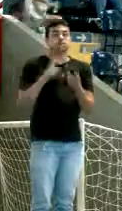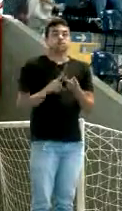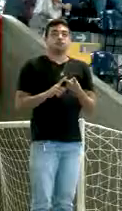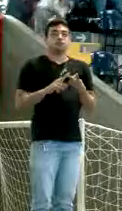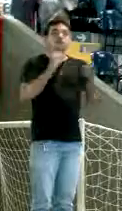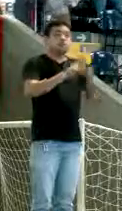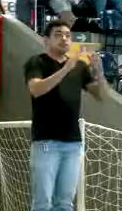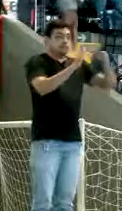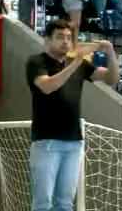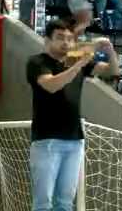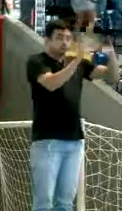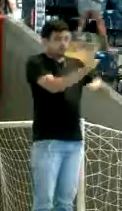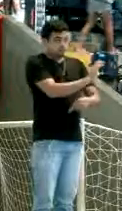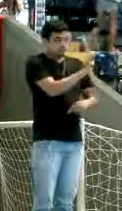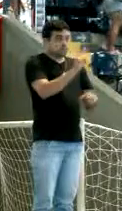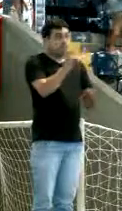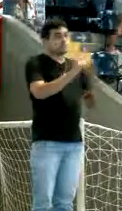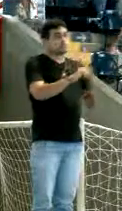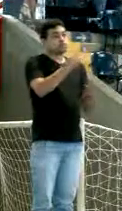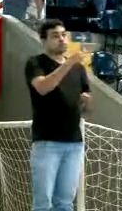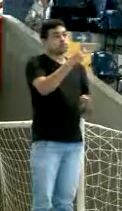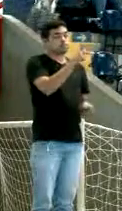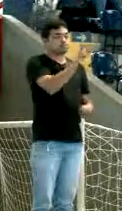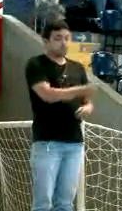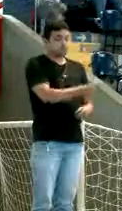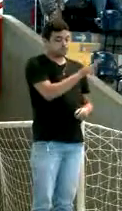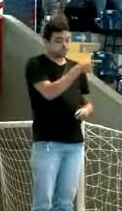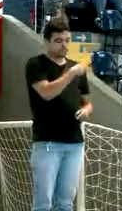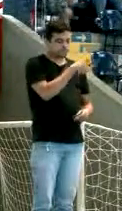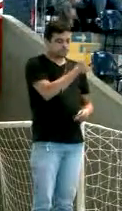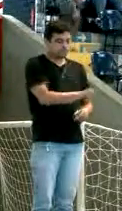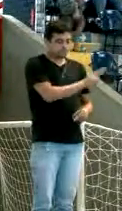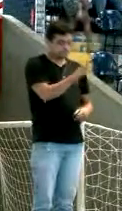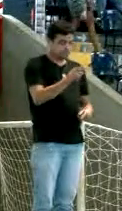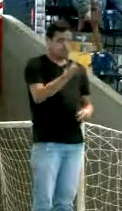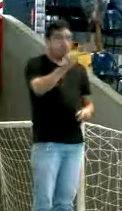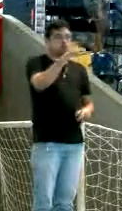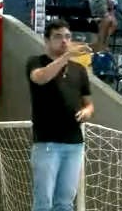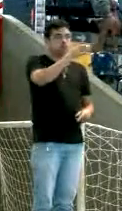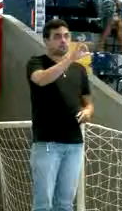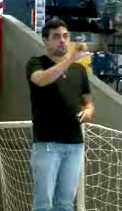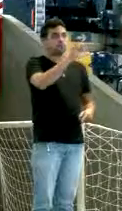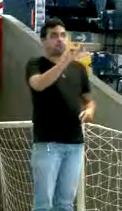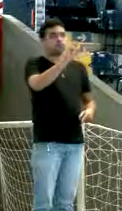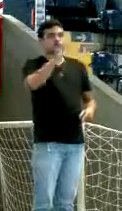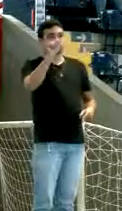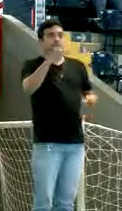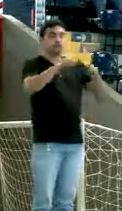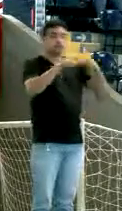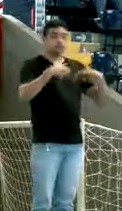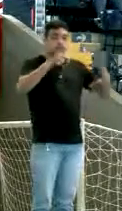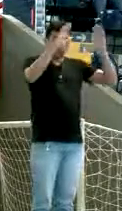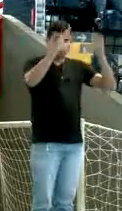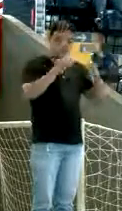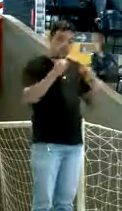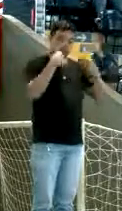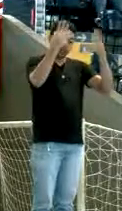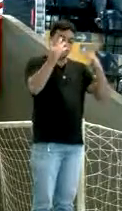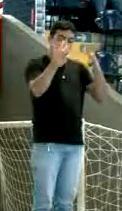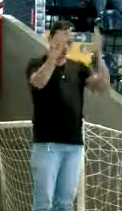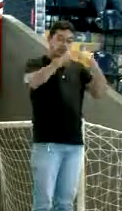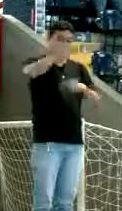Igreja Católica, com o padre Marcelo Rossi, erguei as mãos e o que mais? Dai glória a Deus. E